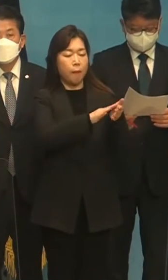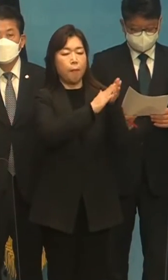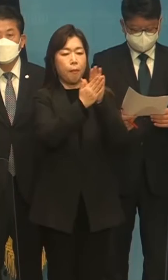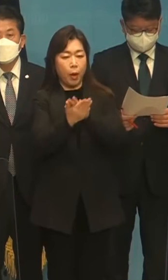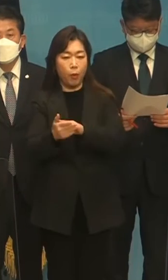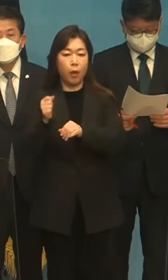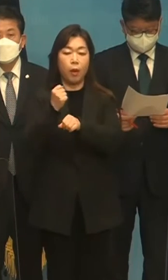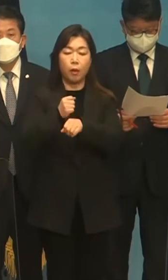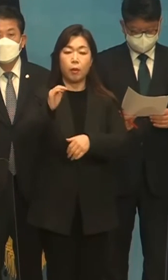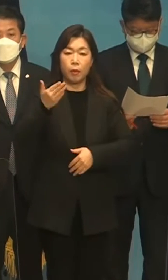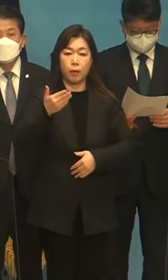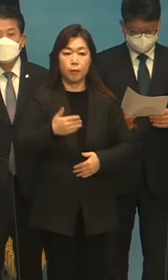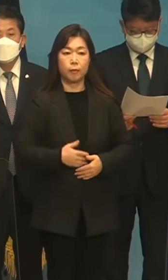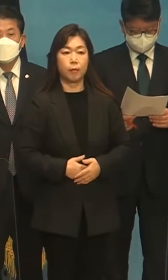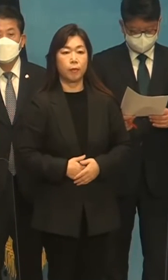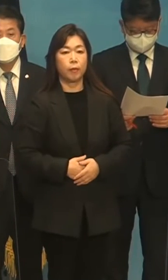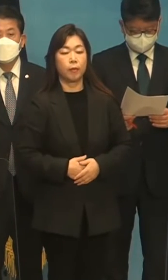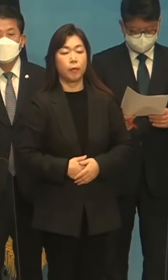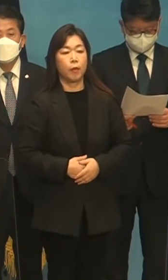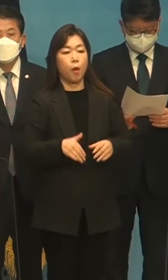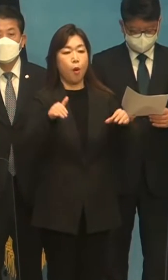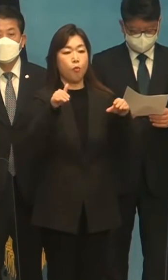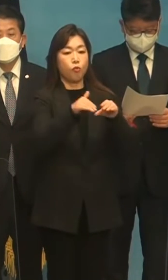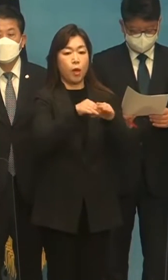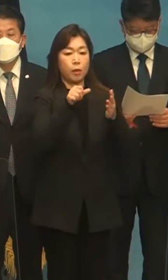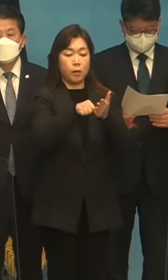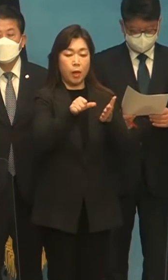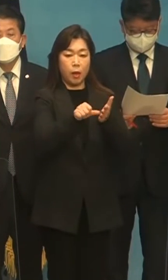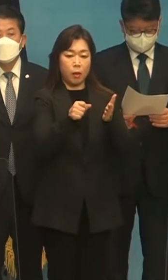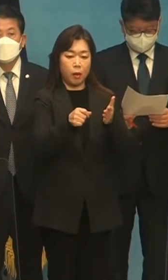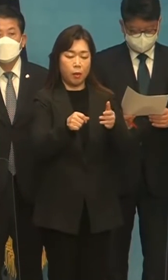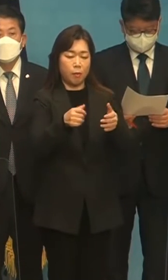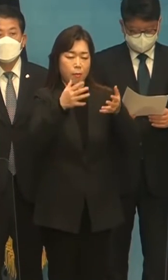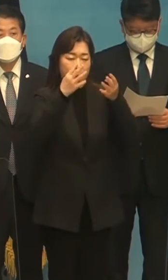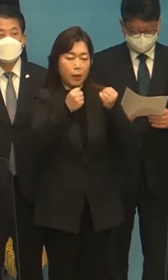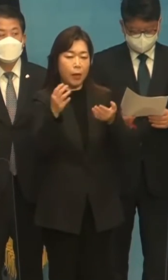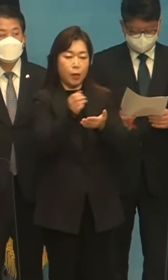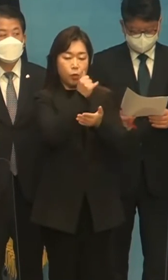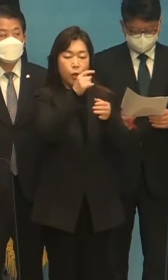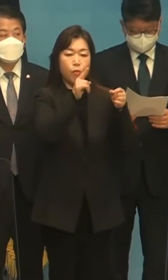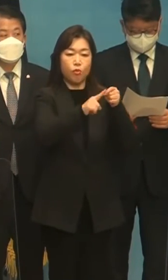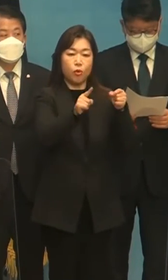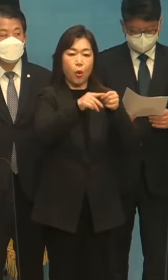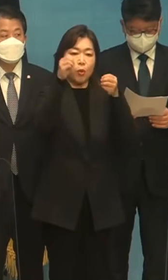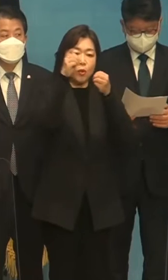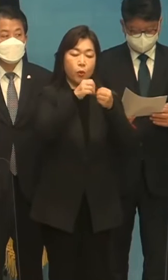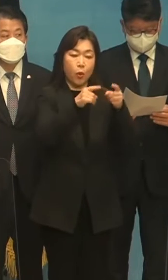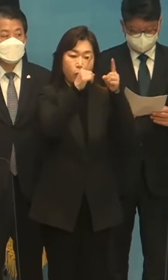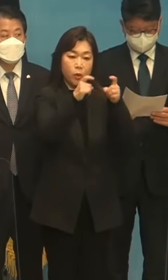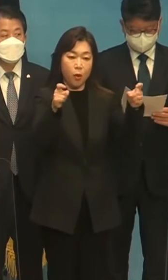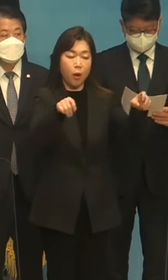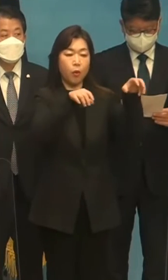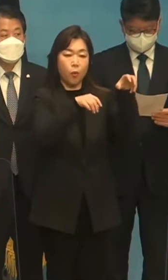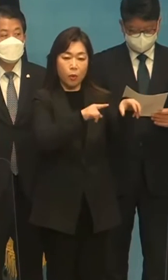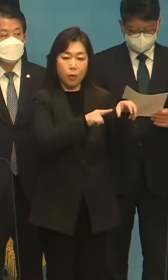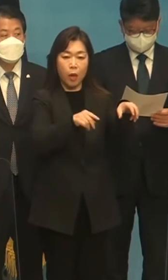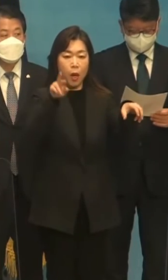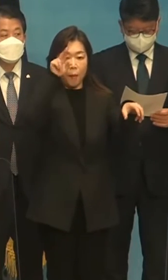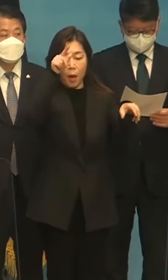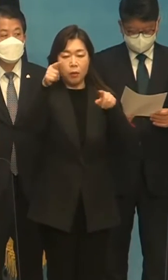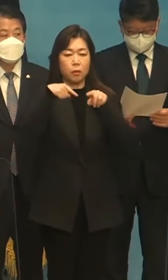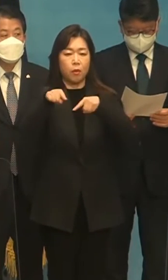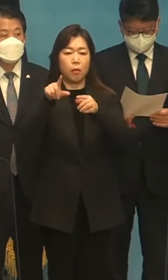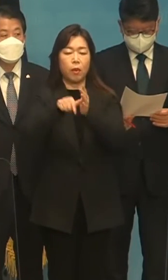패러다임을 대전환한다. 문화재를 다량으로 보유하고 있는 불교 전통 사찰은 박정희